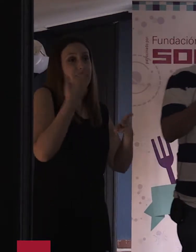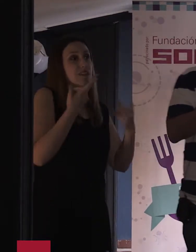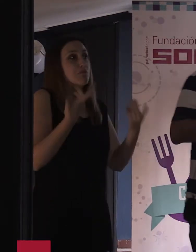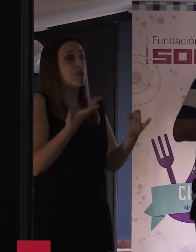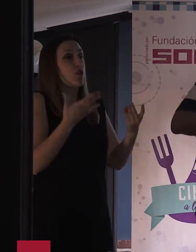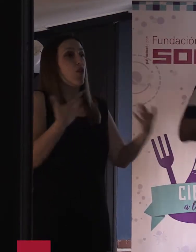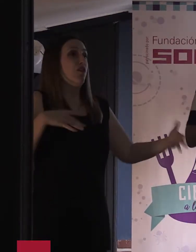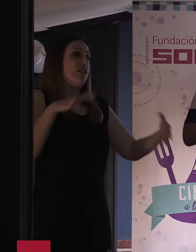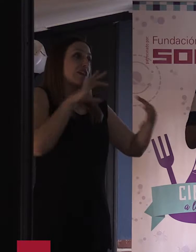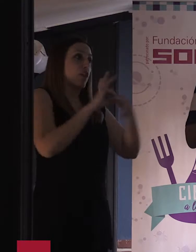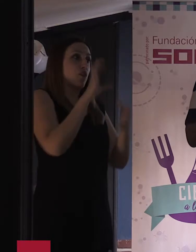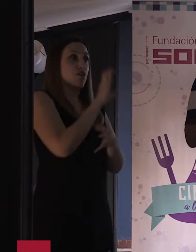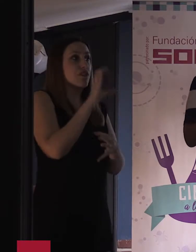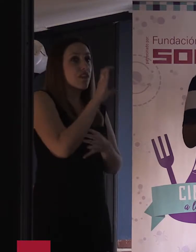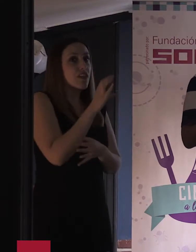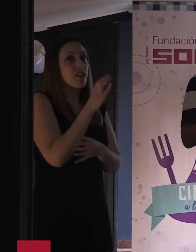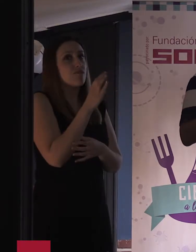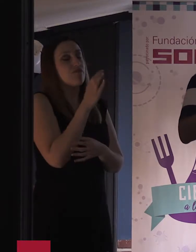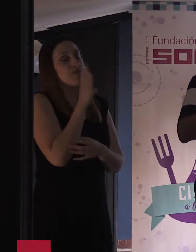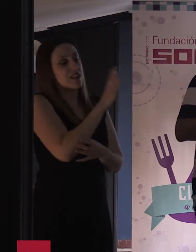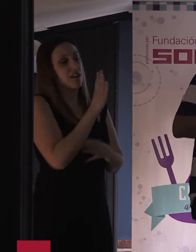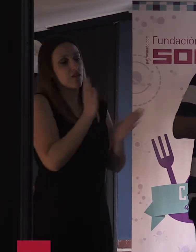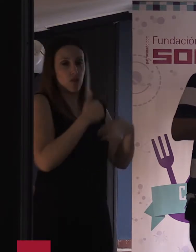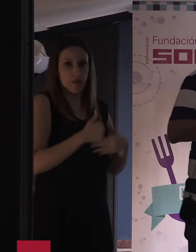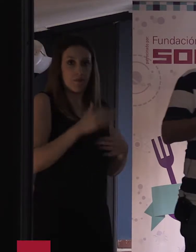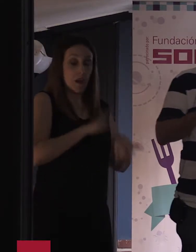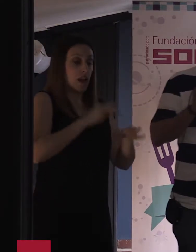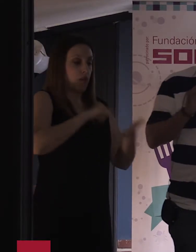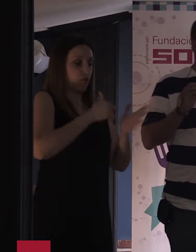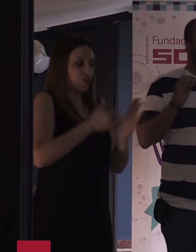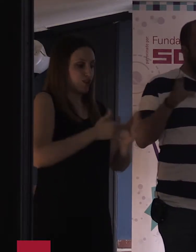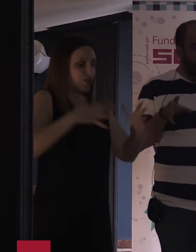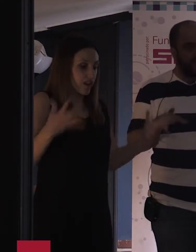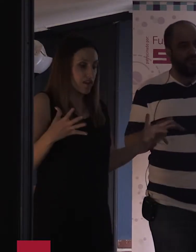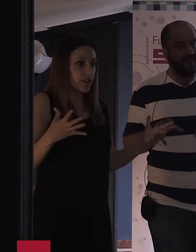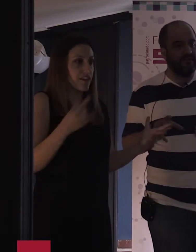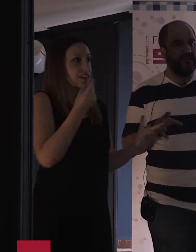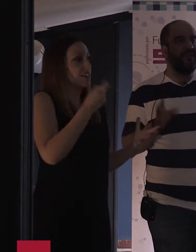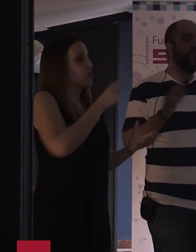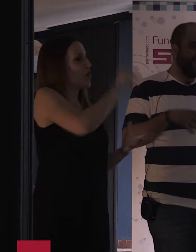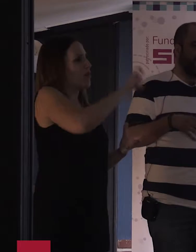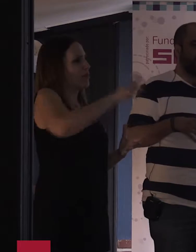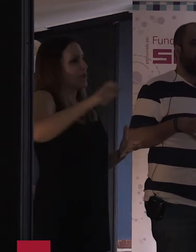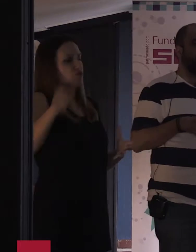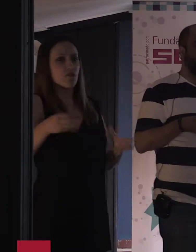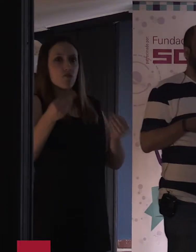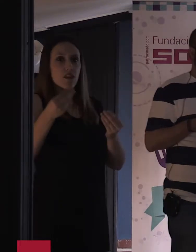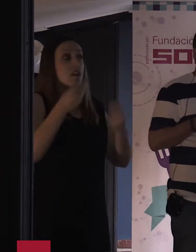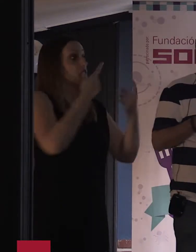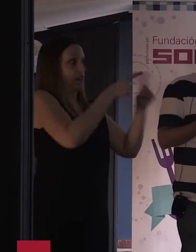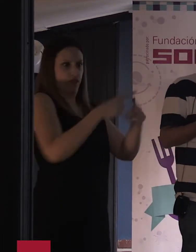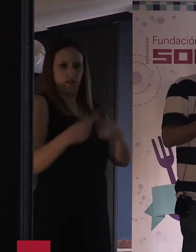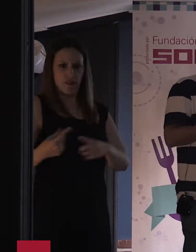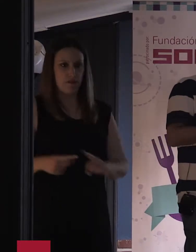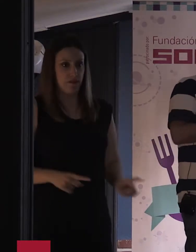que ver con la ciencia concreta. Que es que para hacer un proyecto grande hace falta mucha gente y muy diferente.